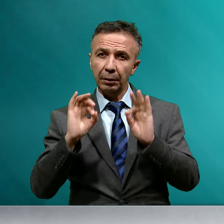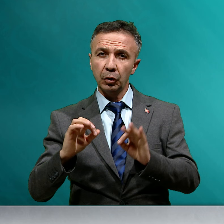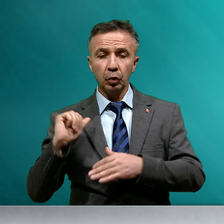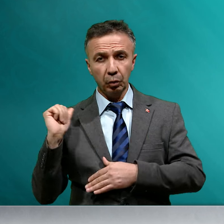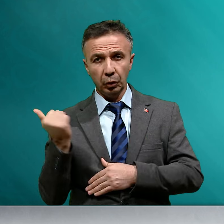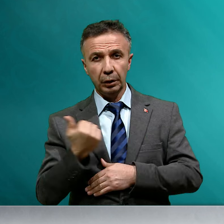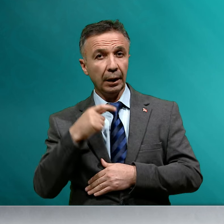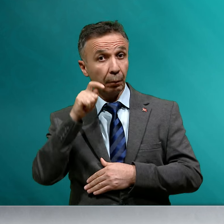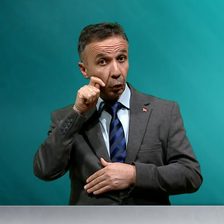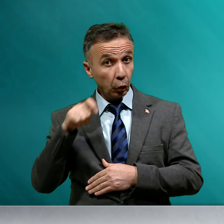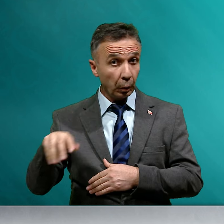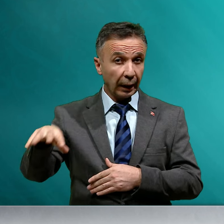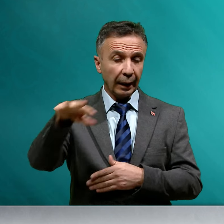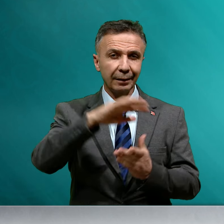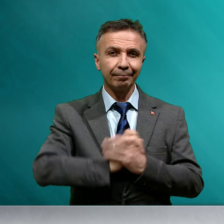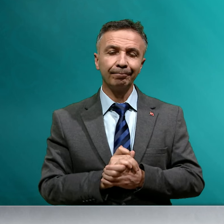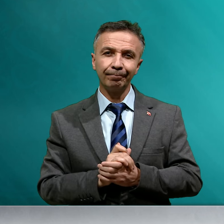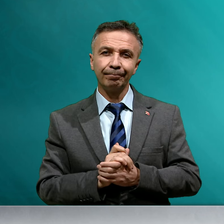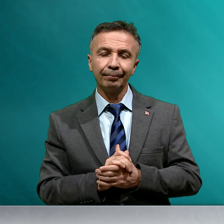Muhterem Müslümanlar.